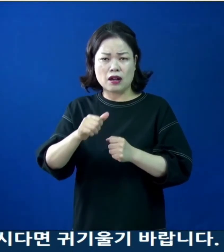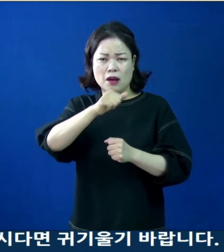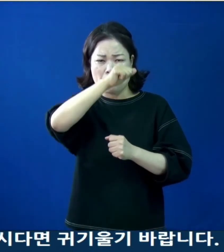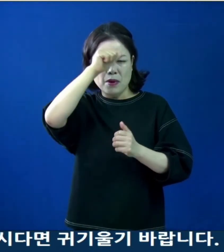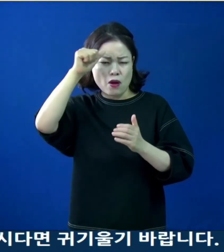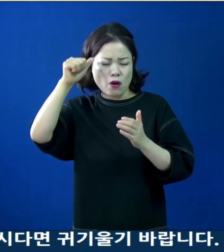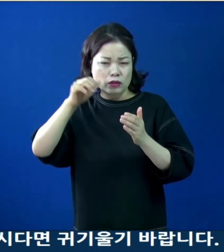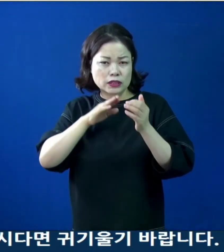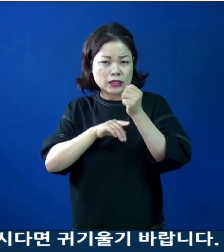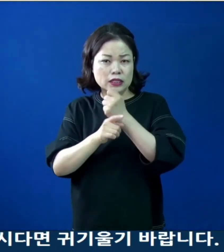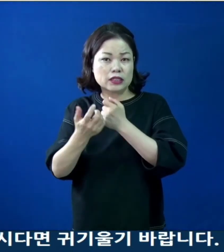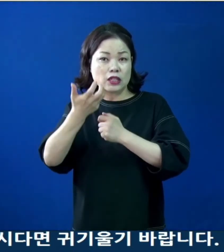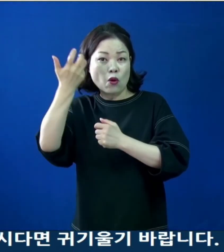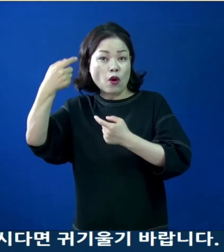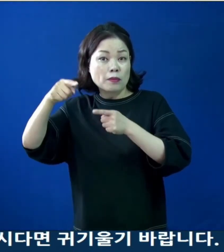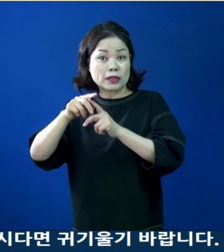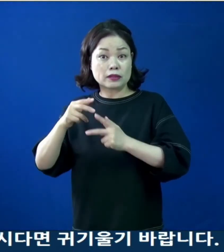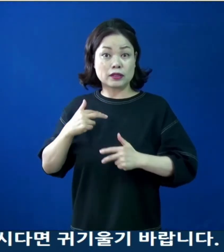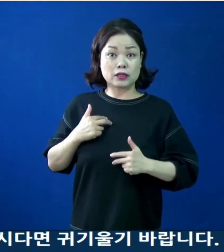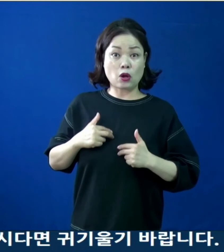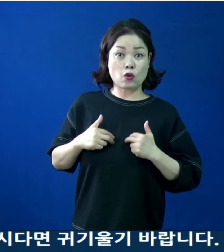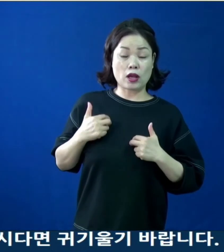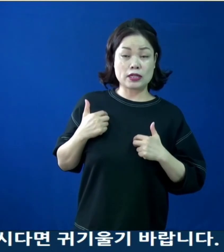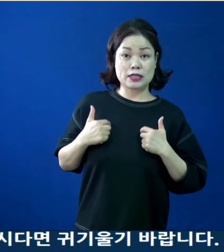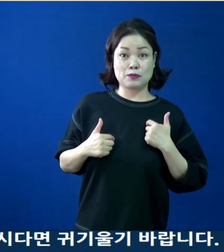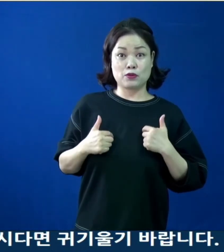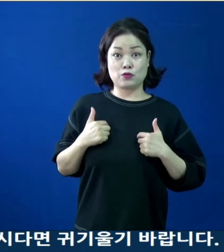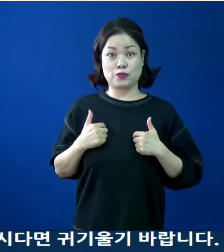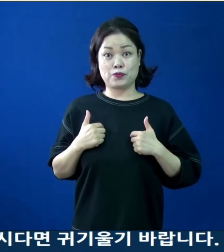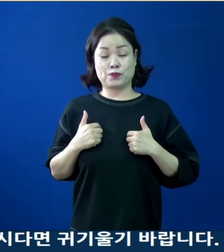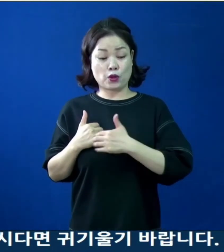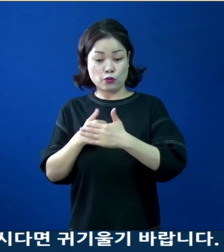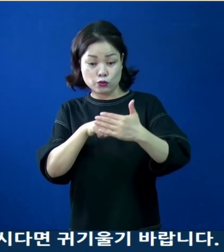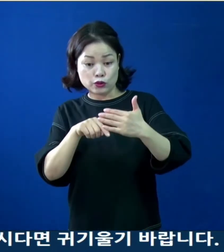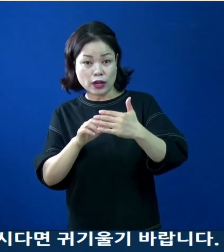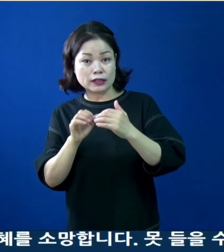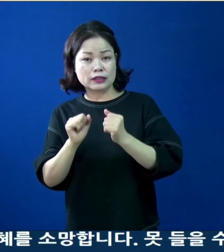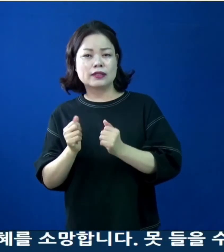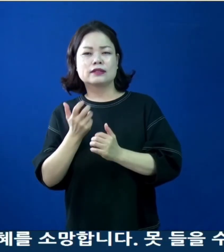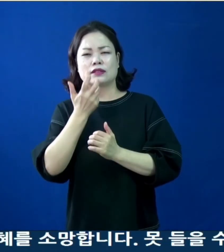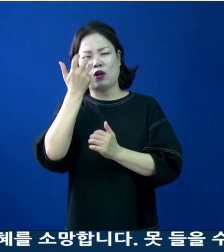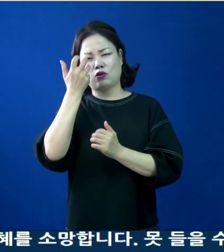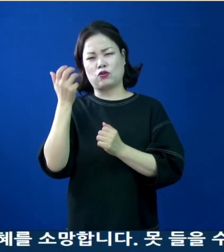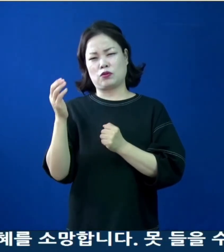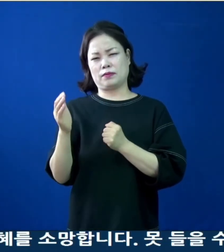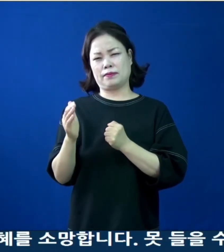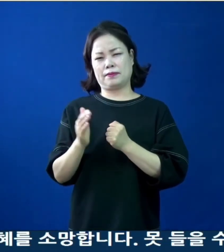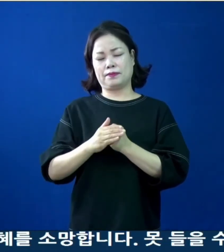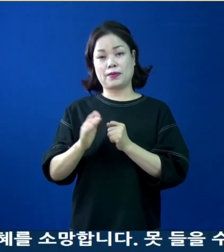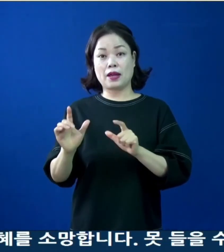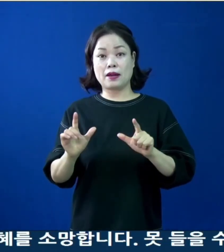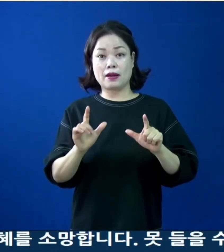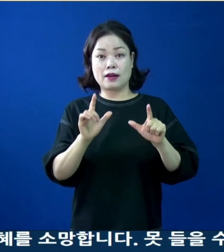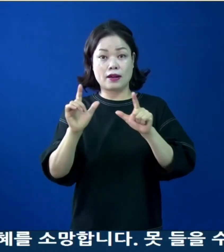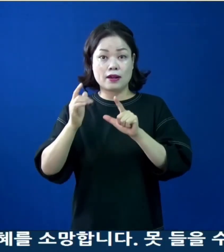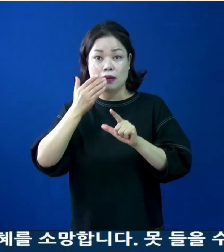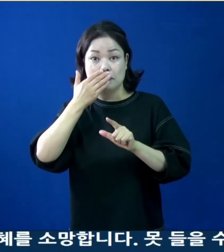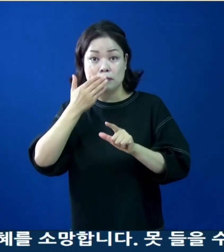평생토록 진리의 영과 살아가는 그 즐거움과 기쁨은 우리 안에 두신 성령으로 말미암아 누리실 수 있는